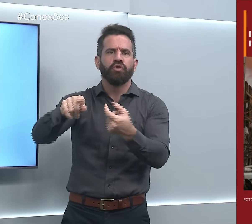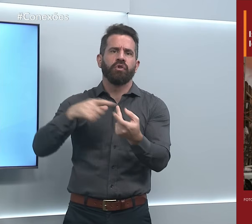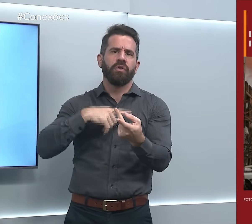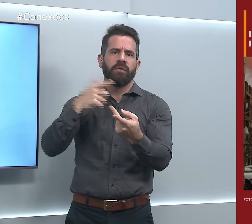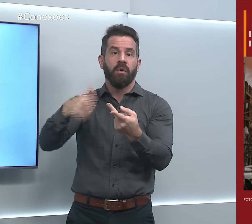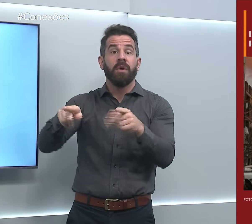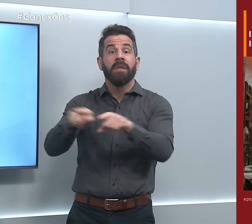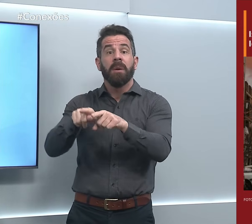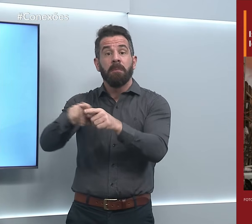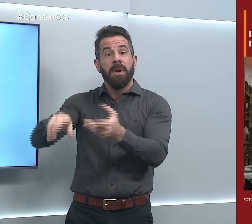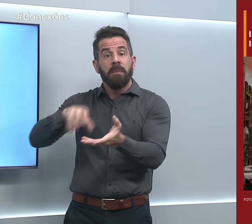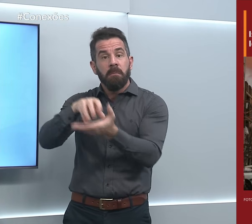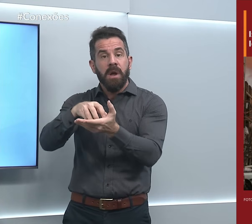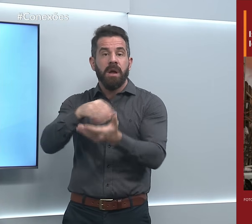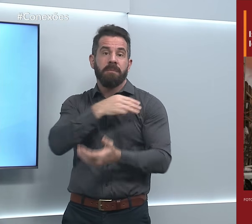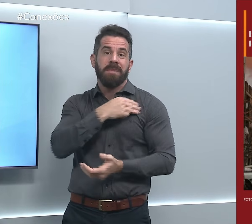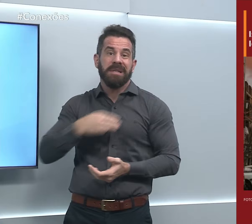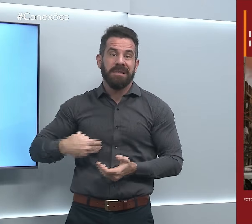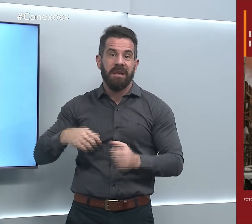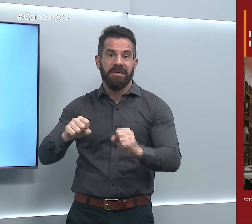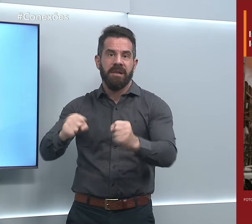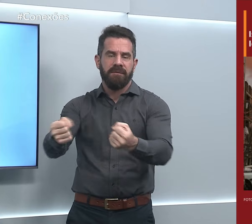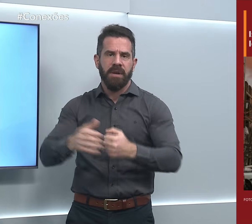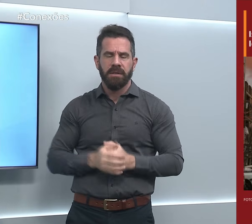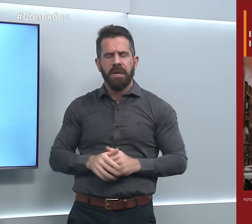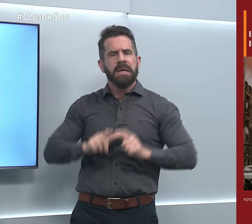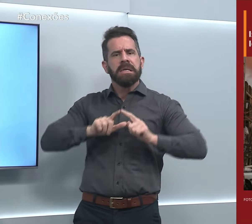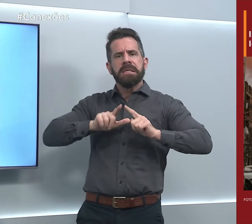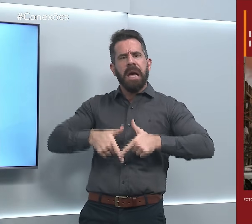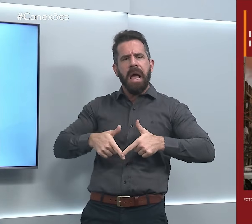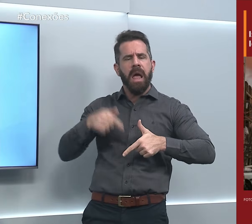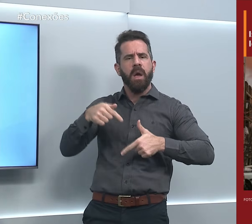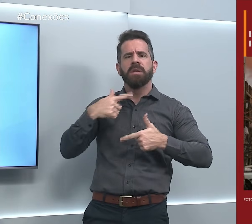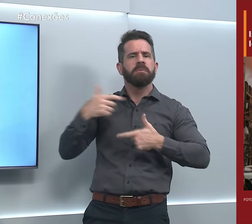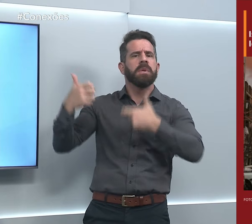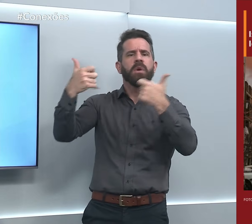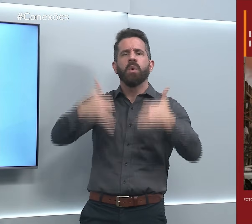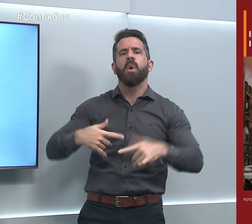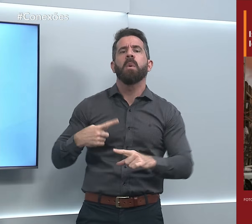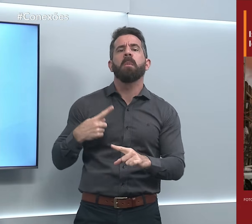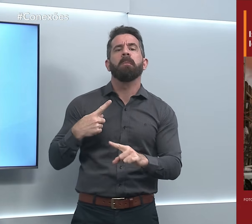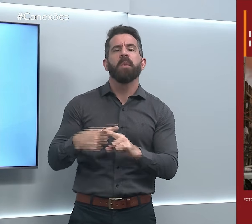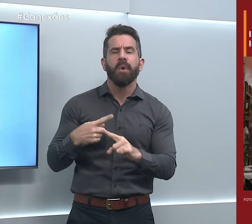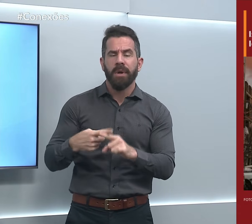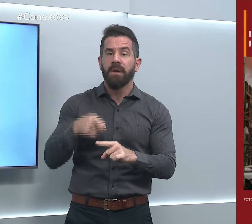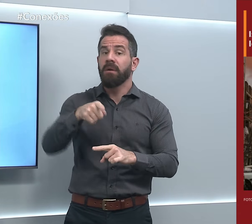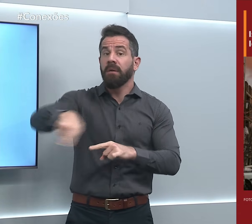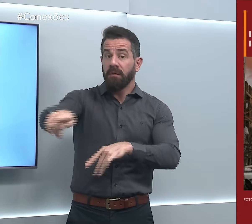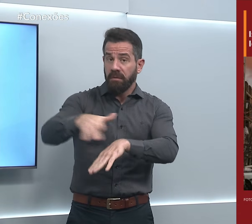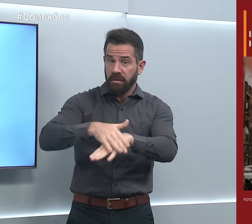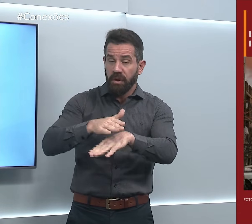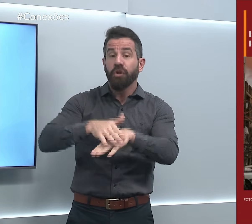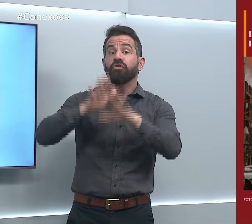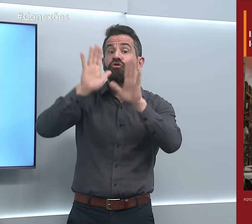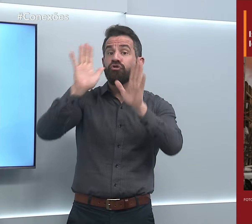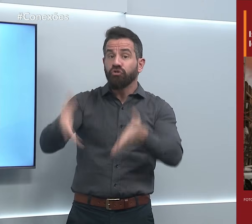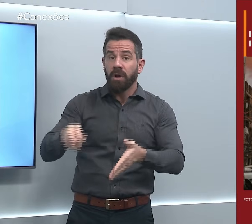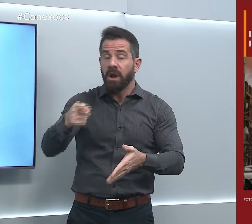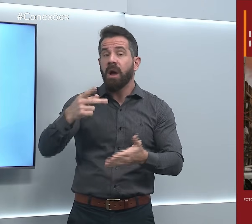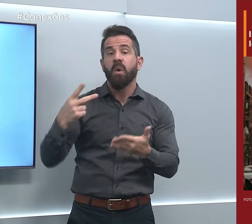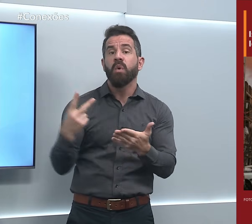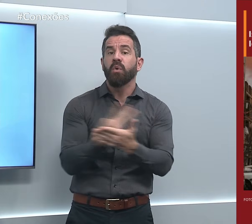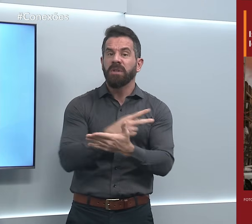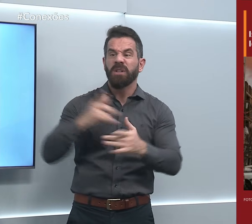da Defesa. Israel justificou esse ataque como uma retaliação aos diversos foguetes